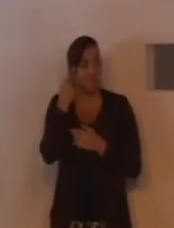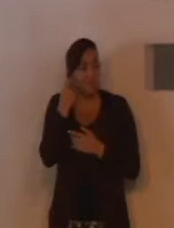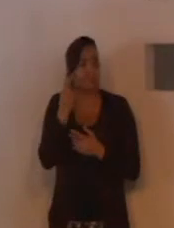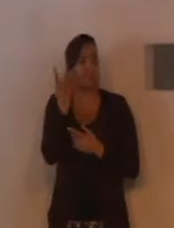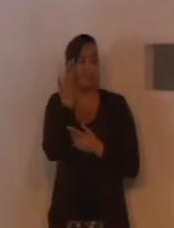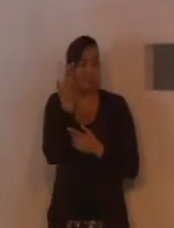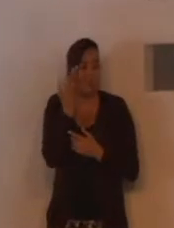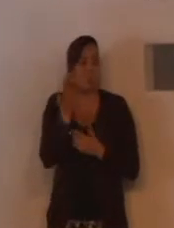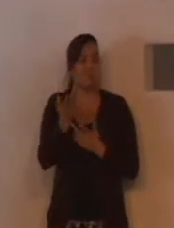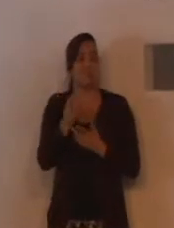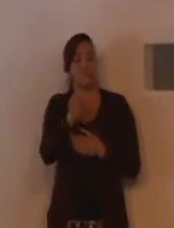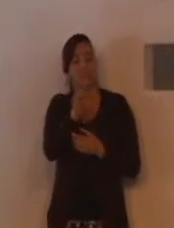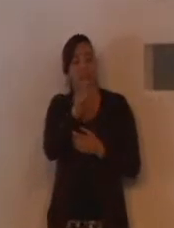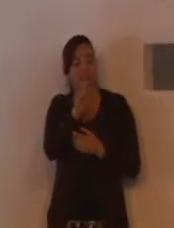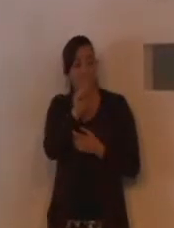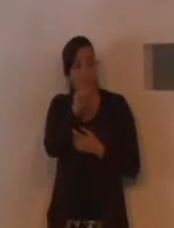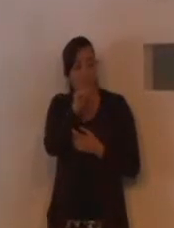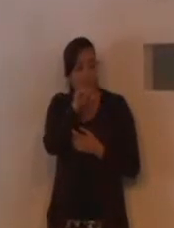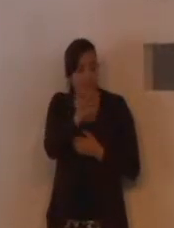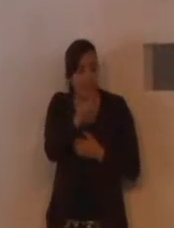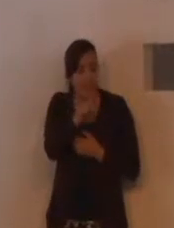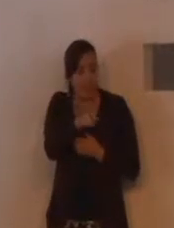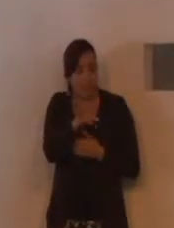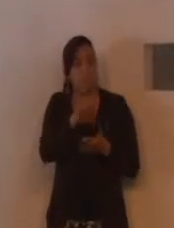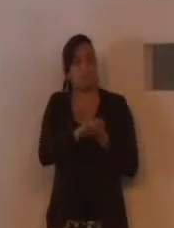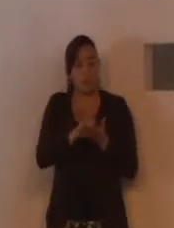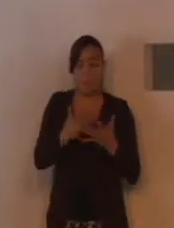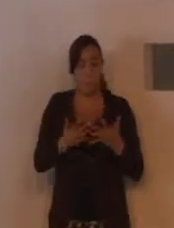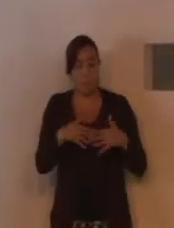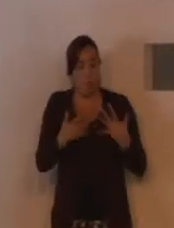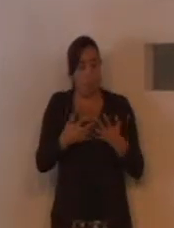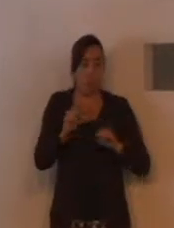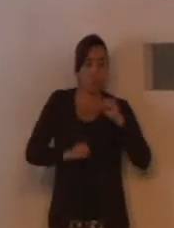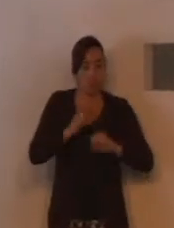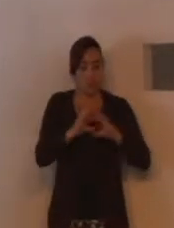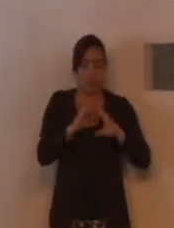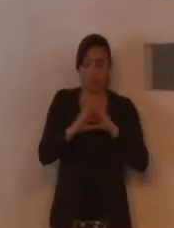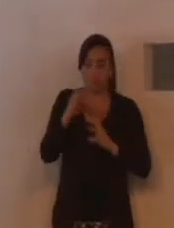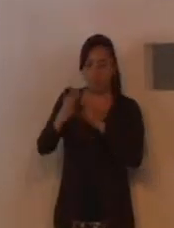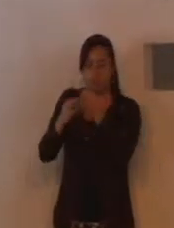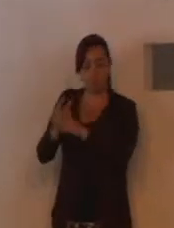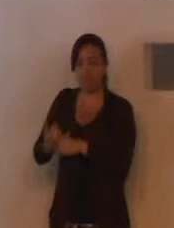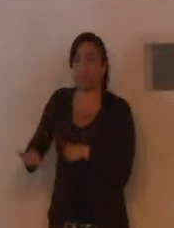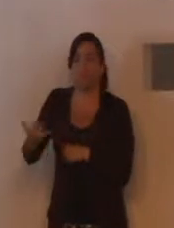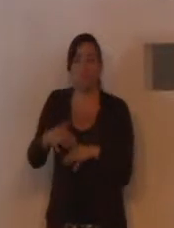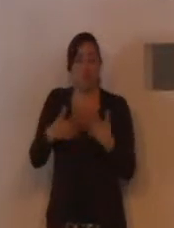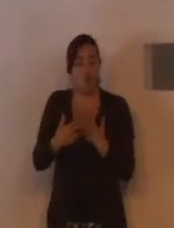Ven reducidas sus posibilidades de comunicación con el